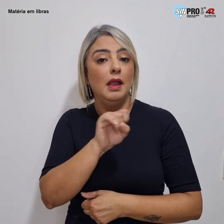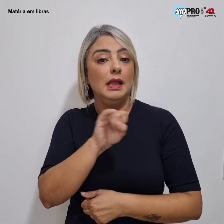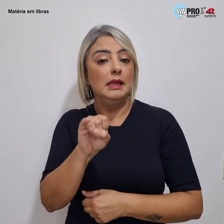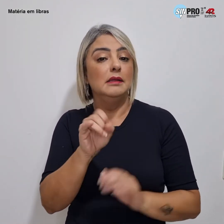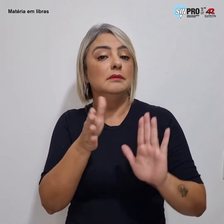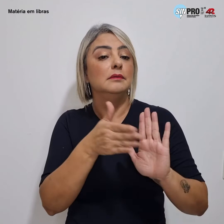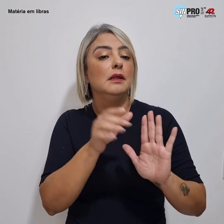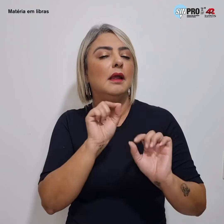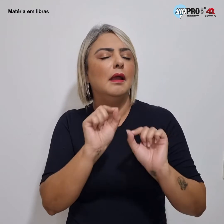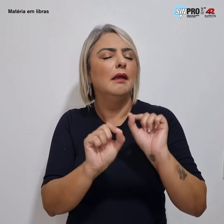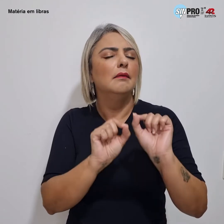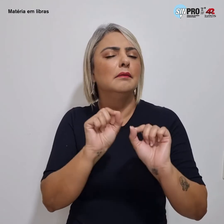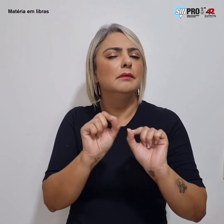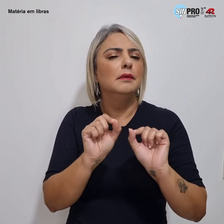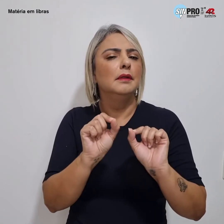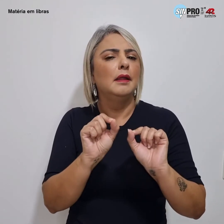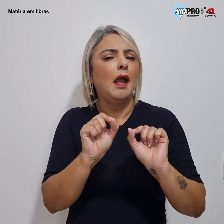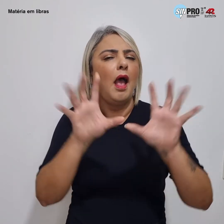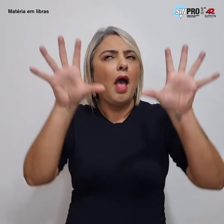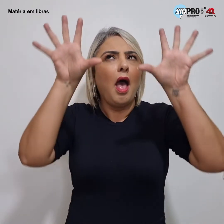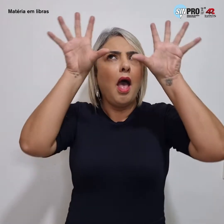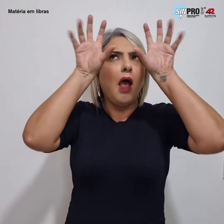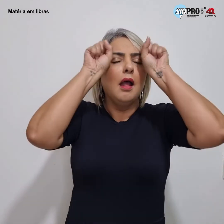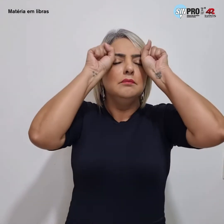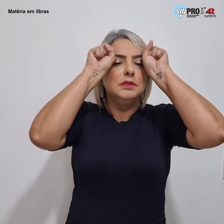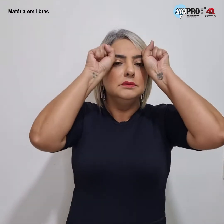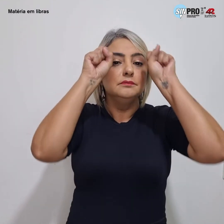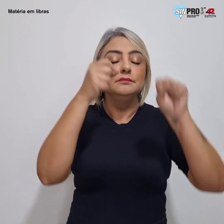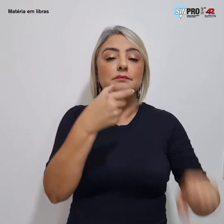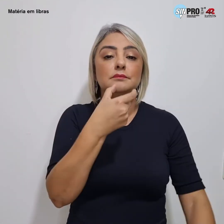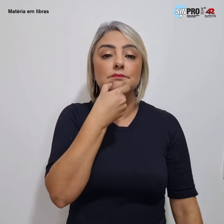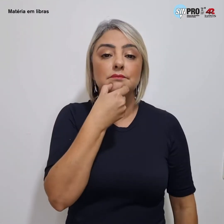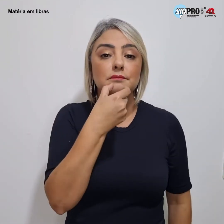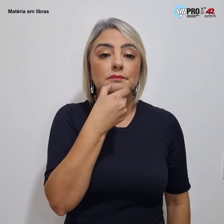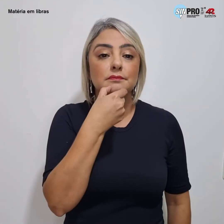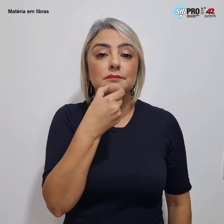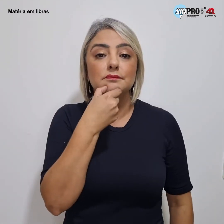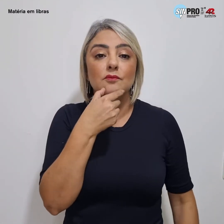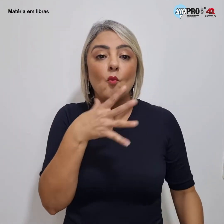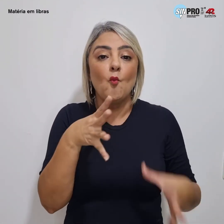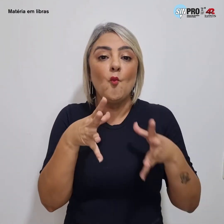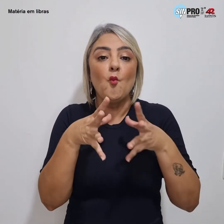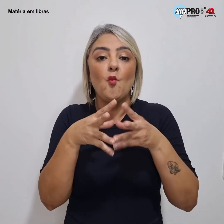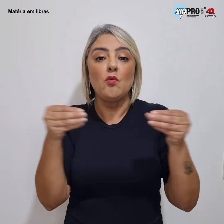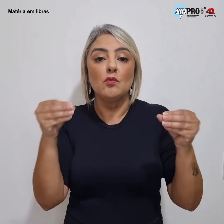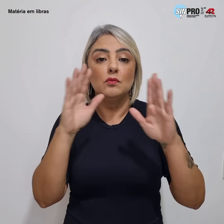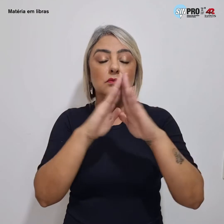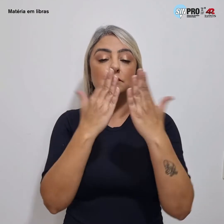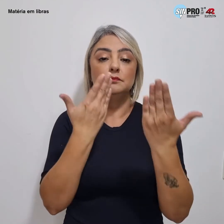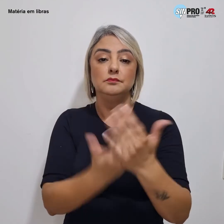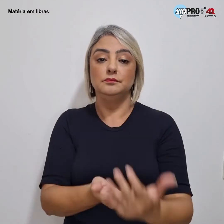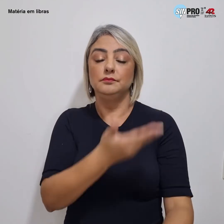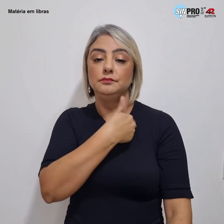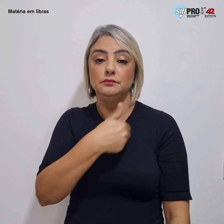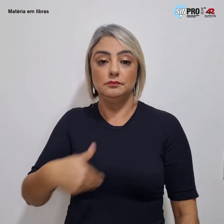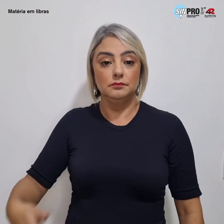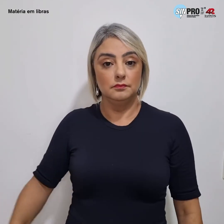delas é que se trata de uma abstração neoliberal de esvaziamento das escolas